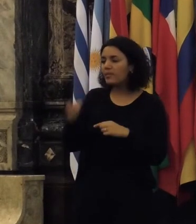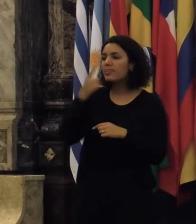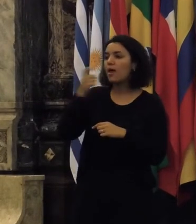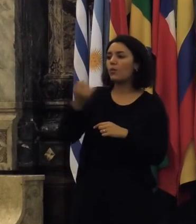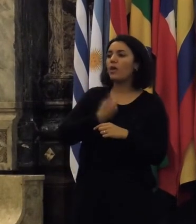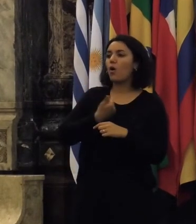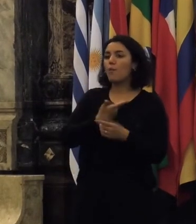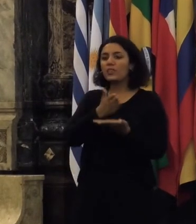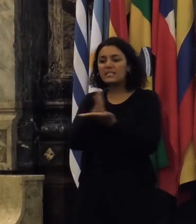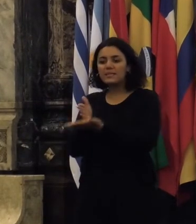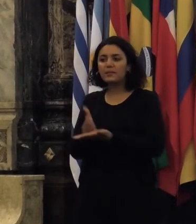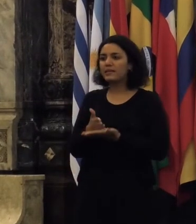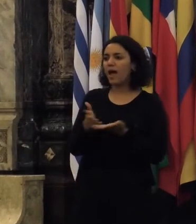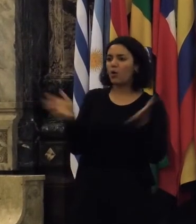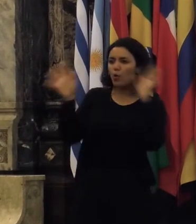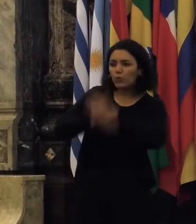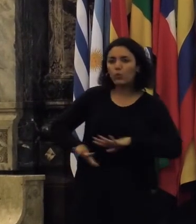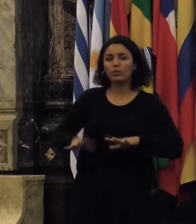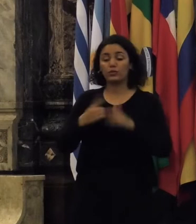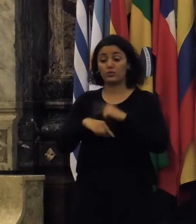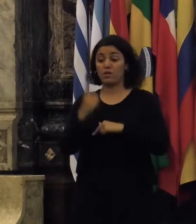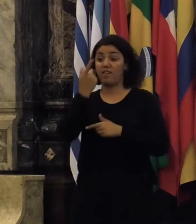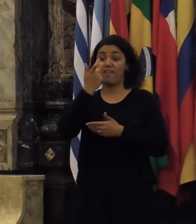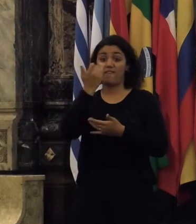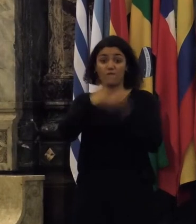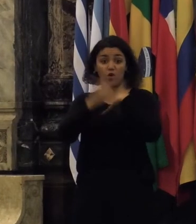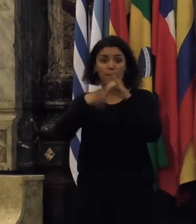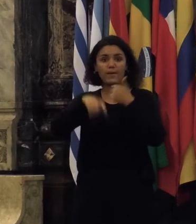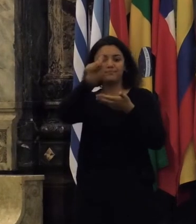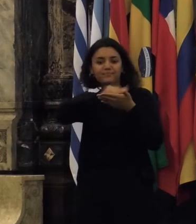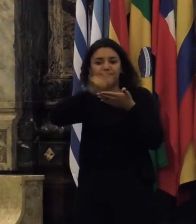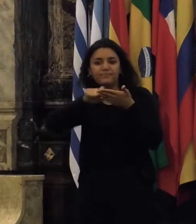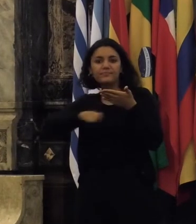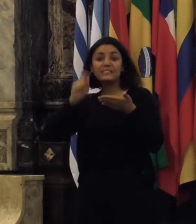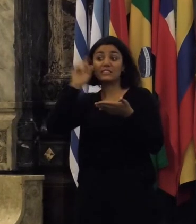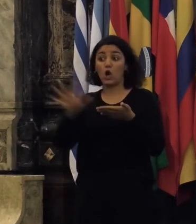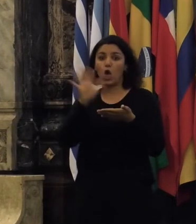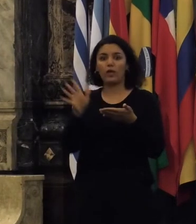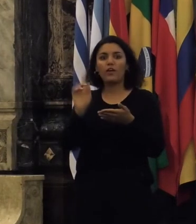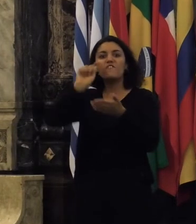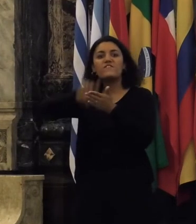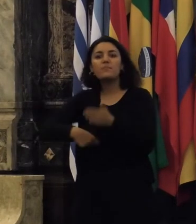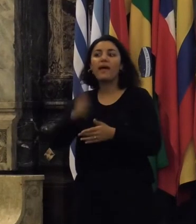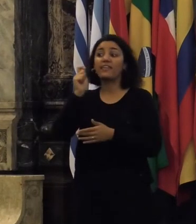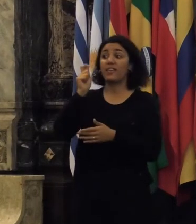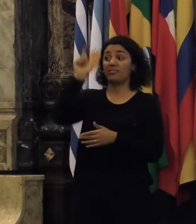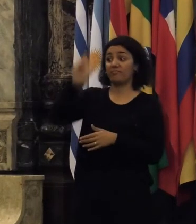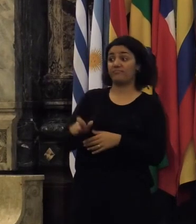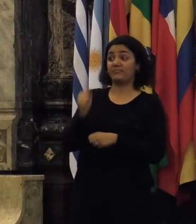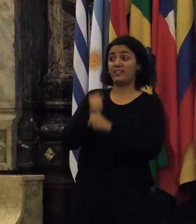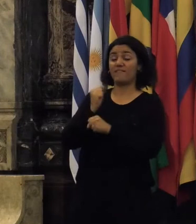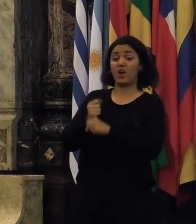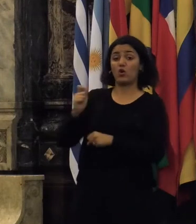lo disciplinar y entonces un informe psicológico está firmado por un trabajador social o un abogado